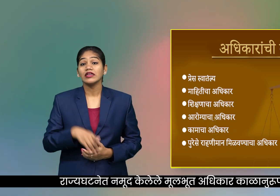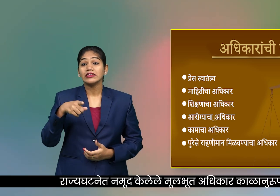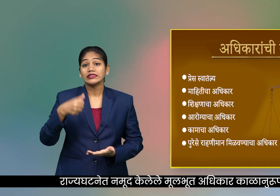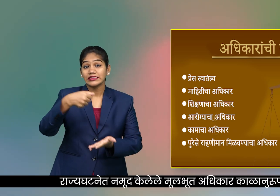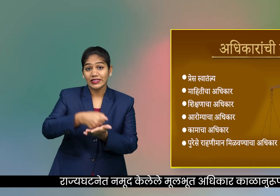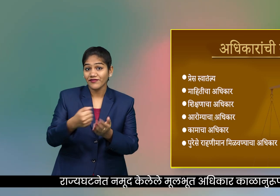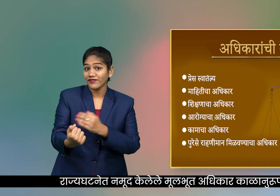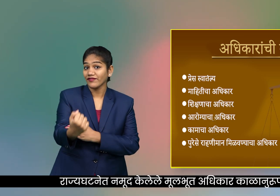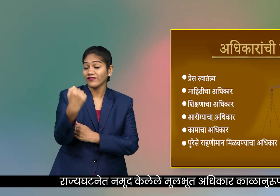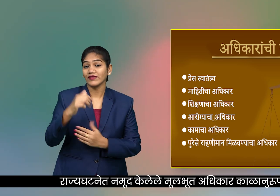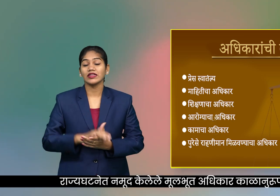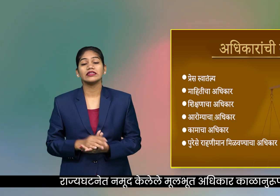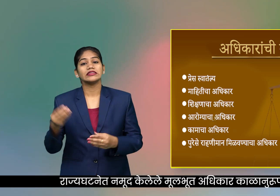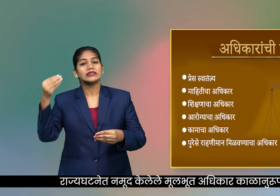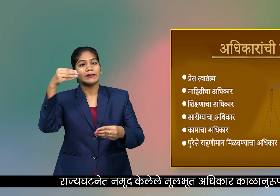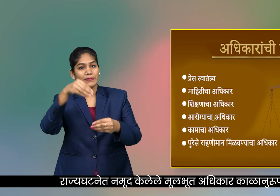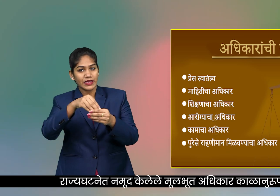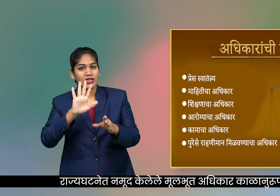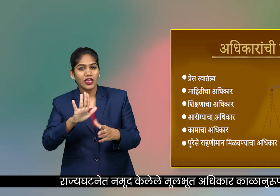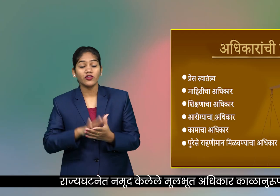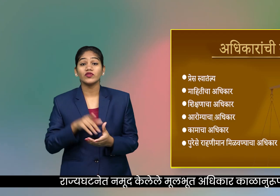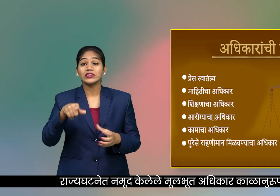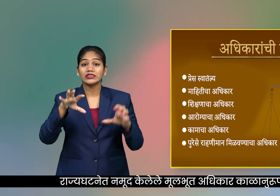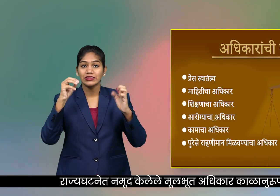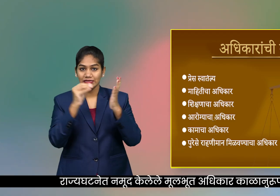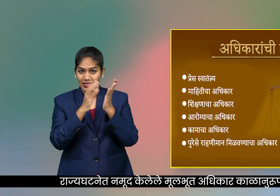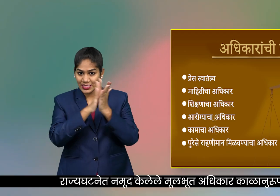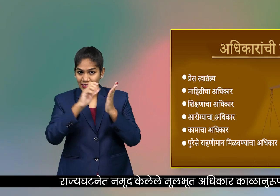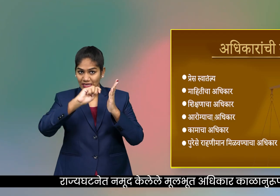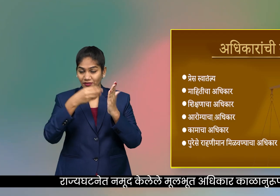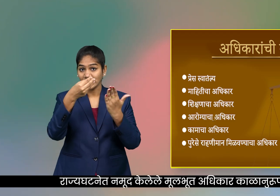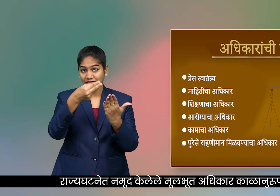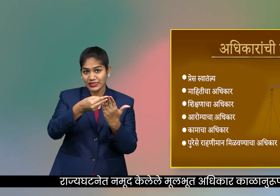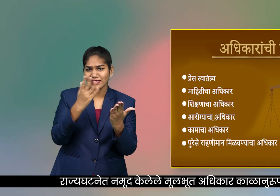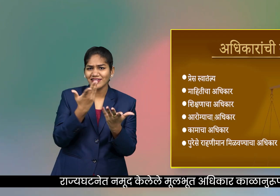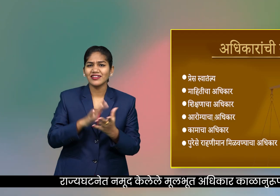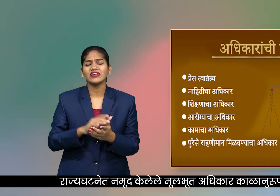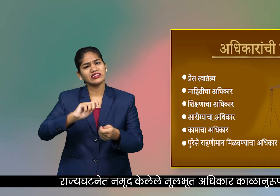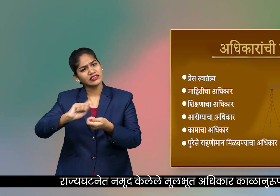राज्यघटनेत नमूद केलेले मूलभूत अधिकार काळानुरूप बदलू शकतात.